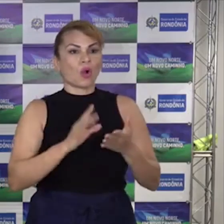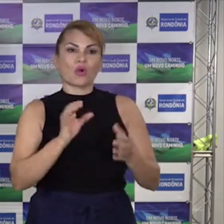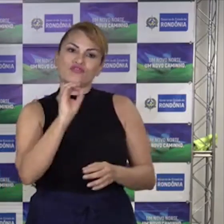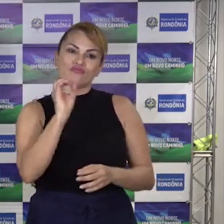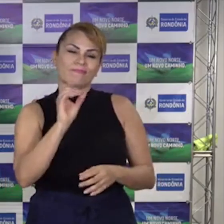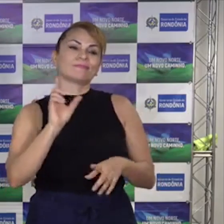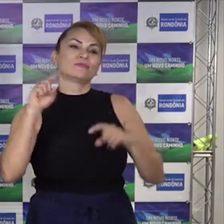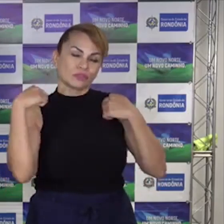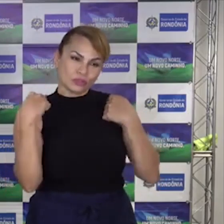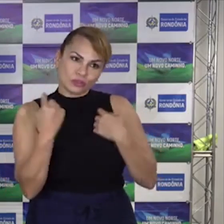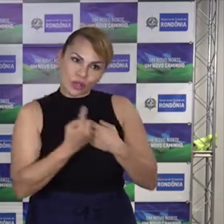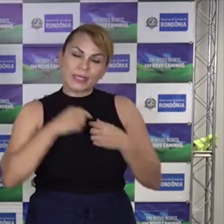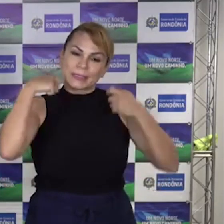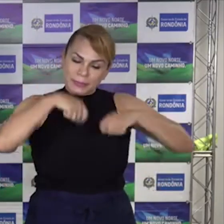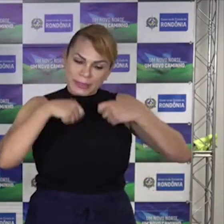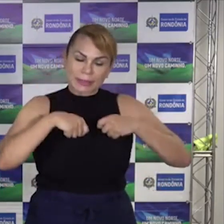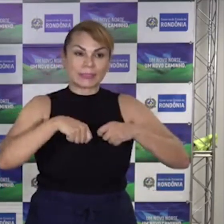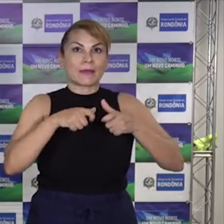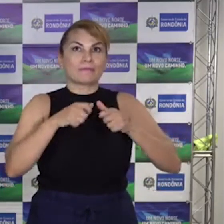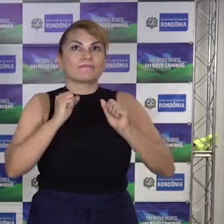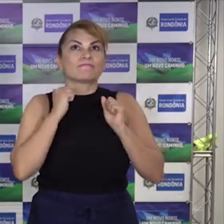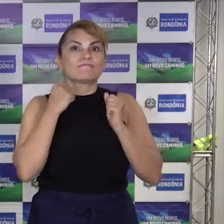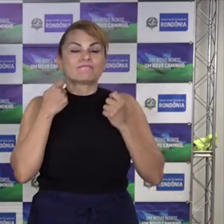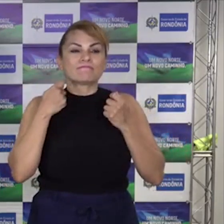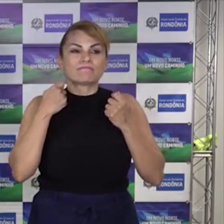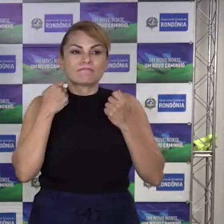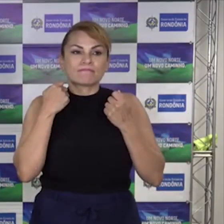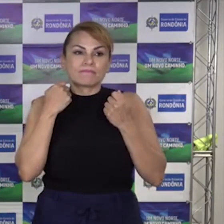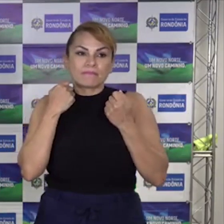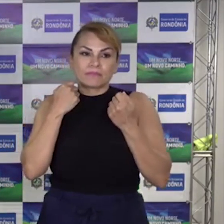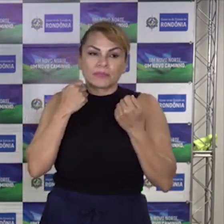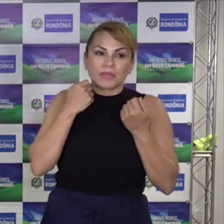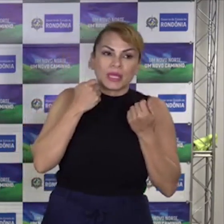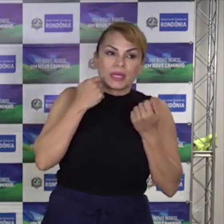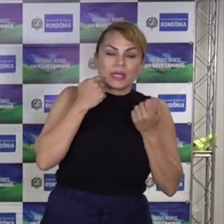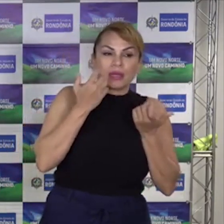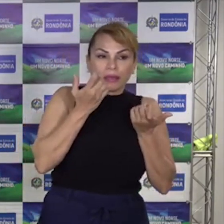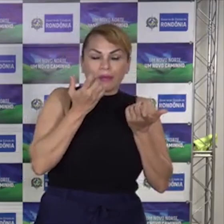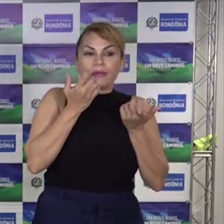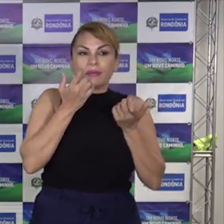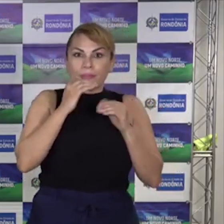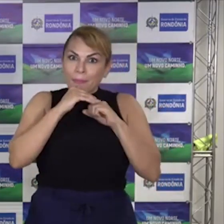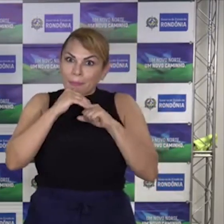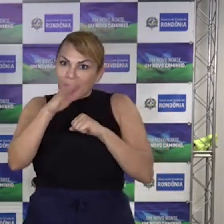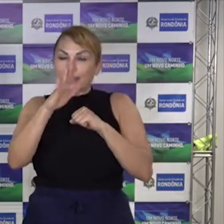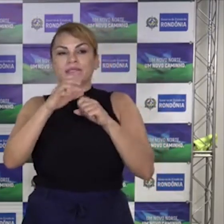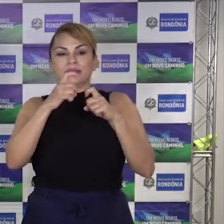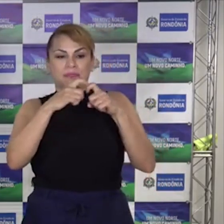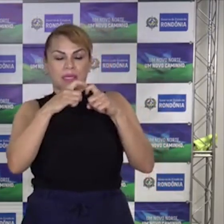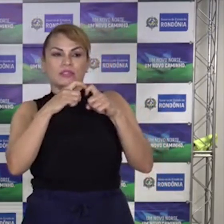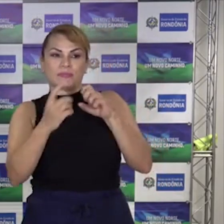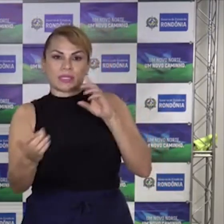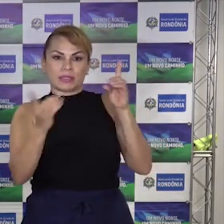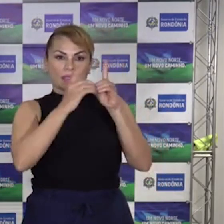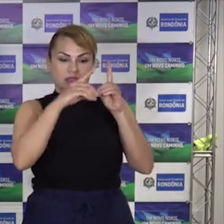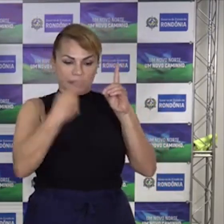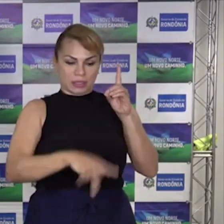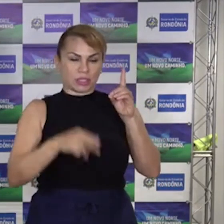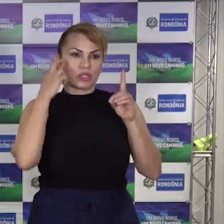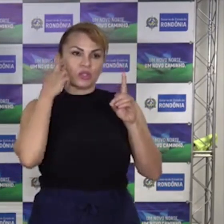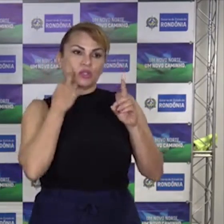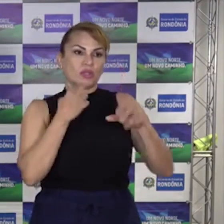tem notícias que chegaram médicos nós a gente continua necessitando bastante de médicos novos do Brasil inteiro e possam vir para atender